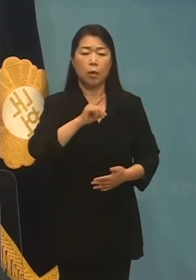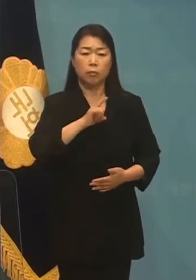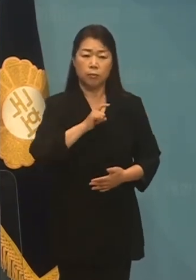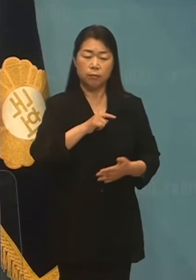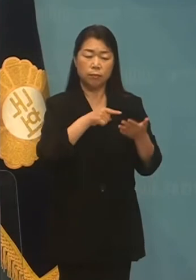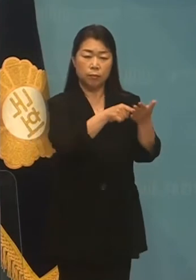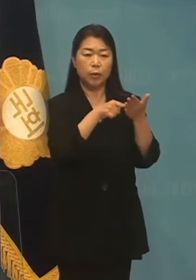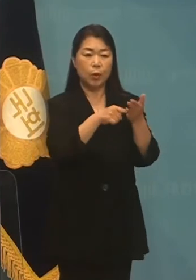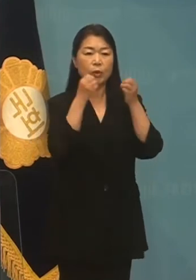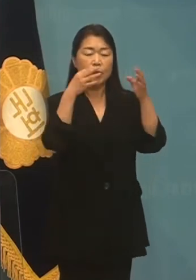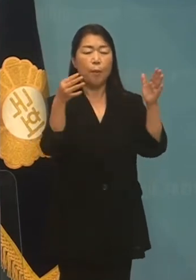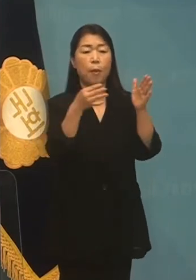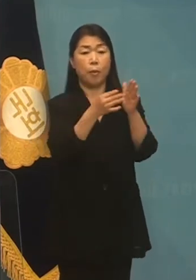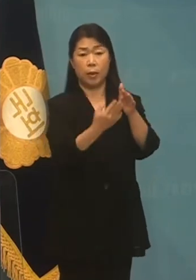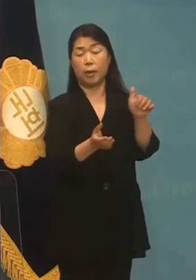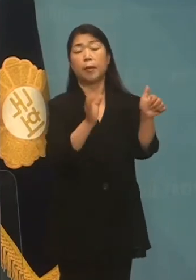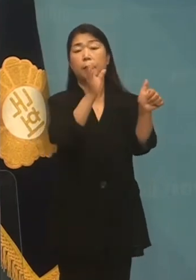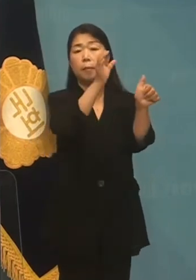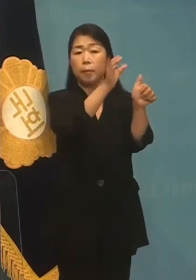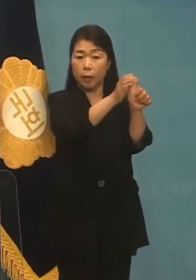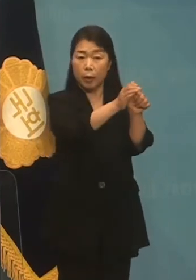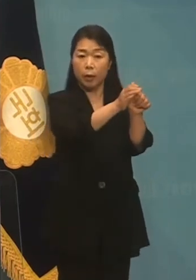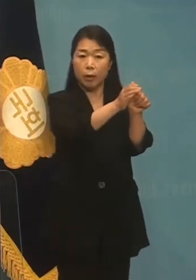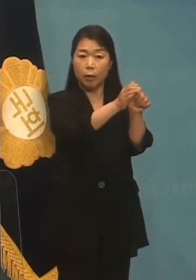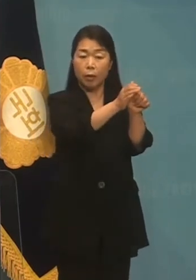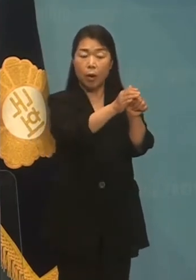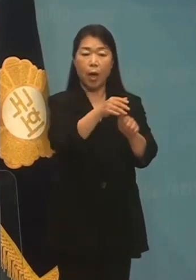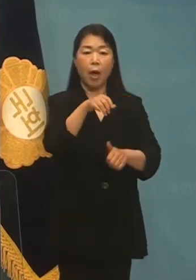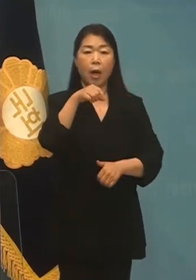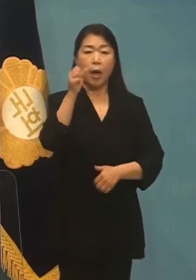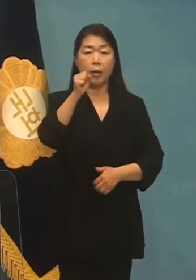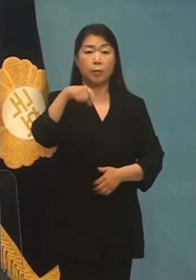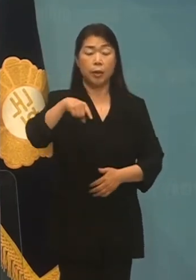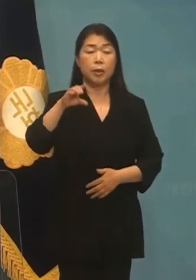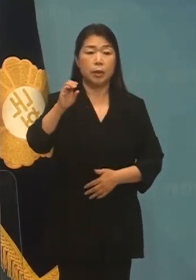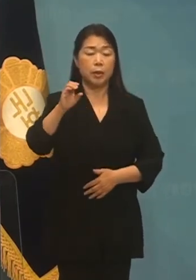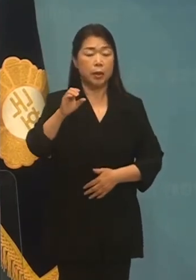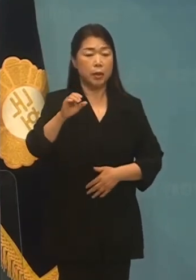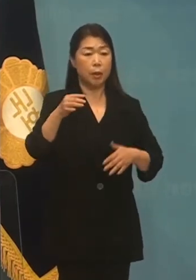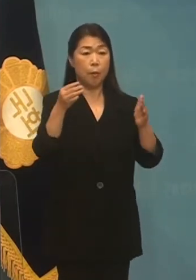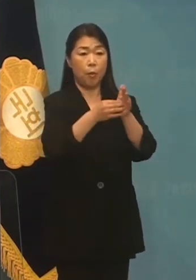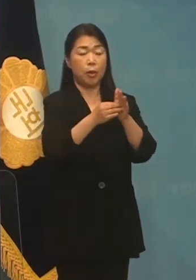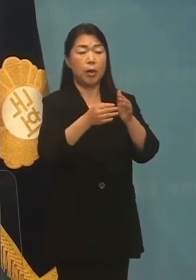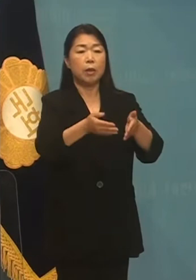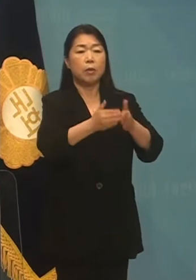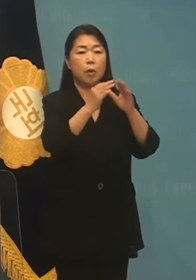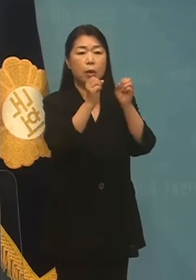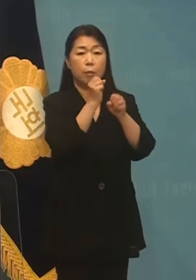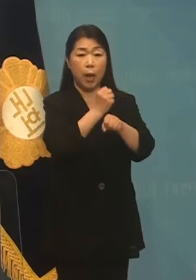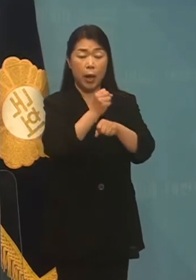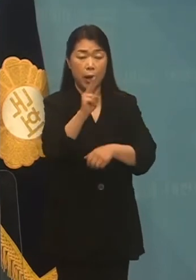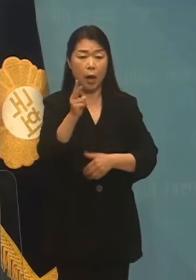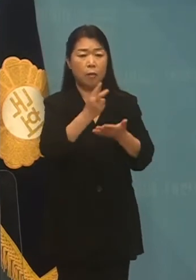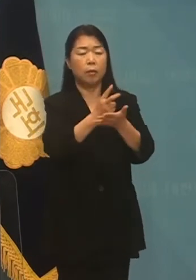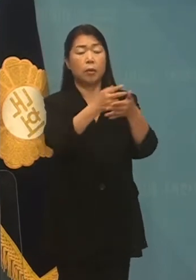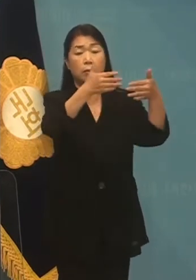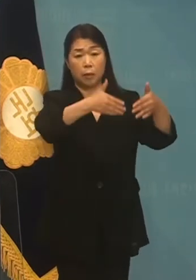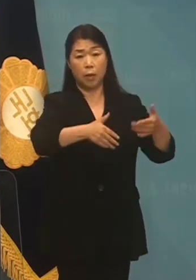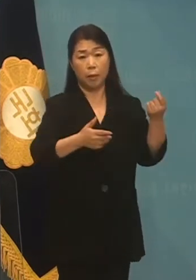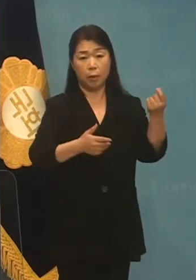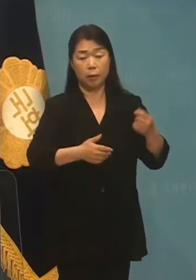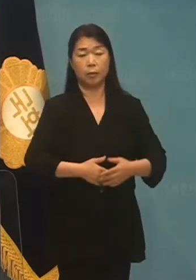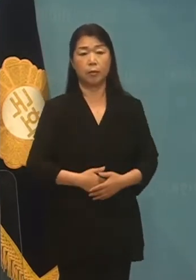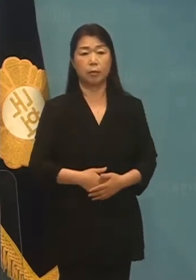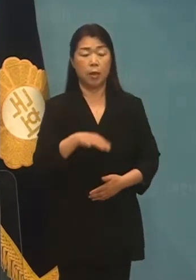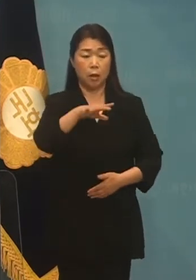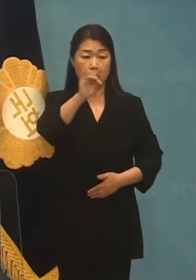신설 법인인 SPC사를 설립해야 함은 당연합니다. 이렇게